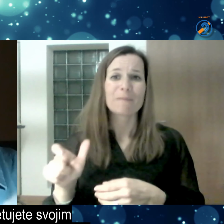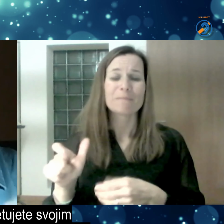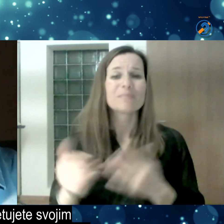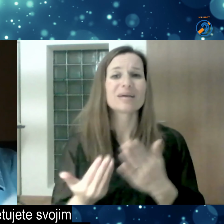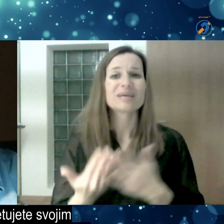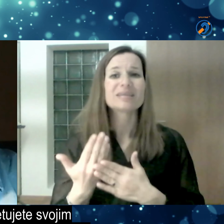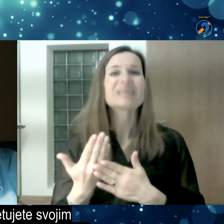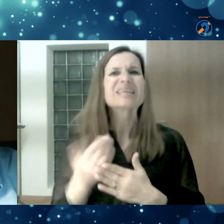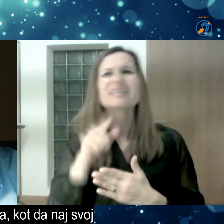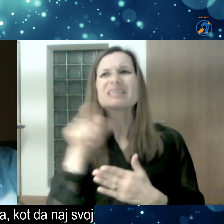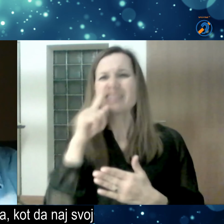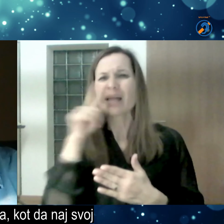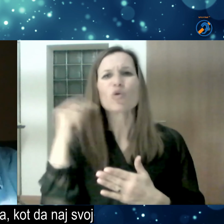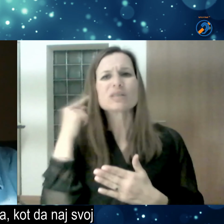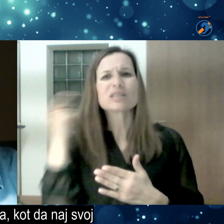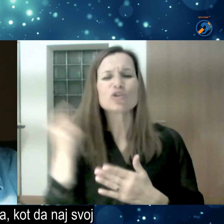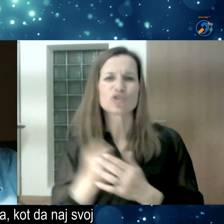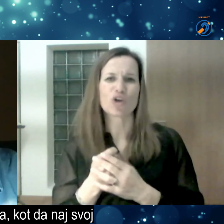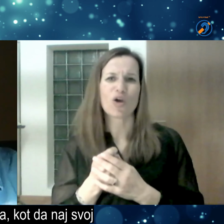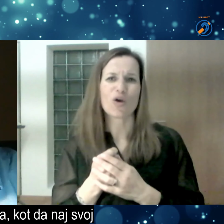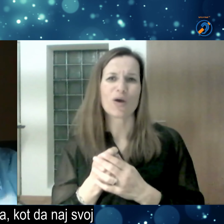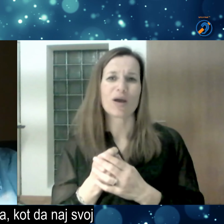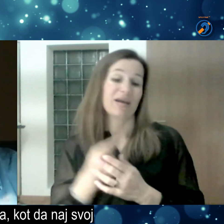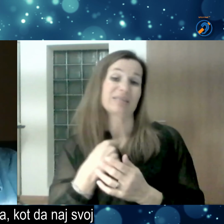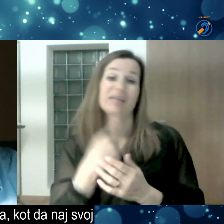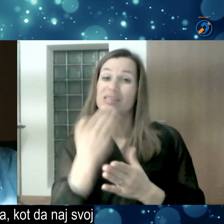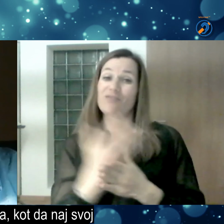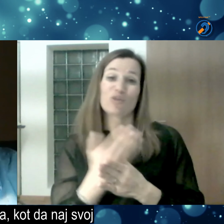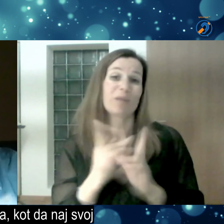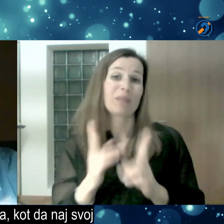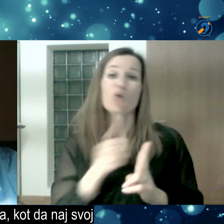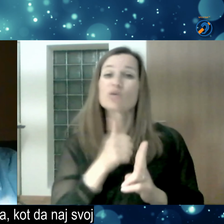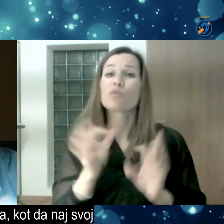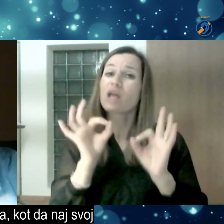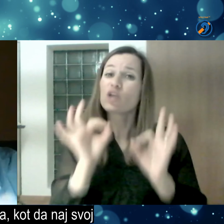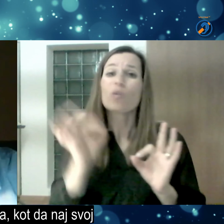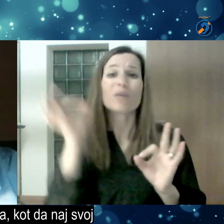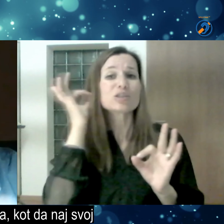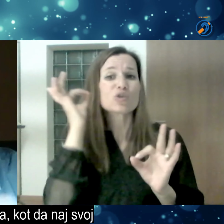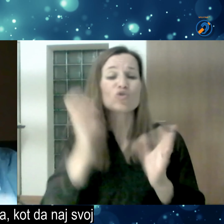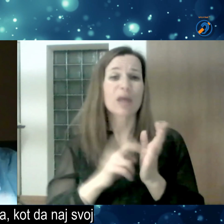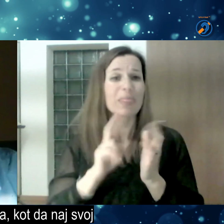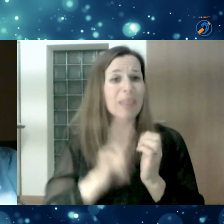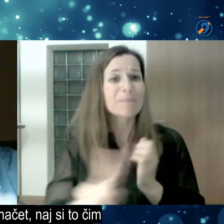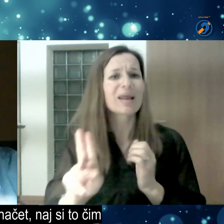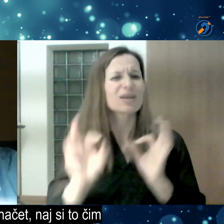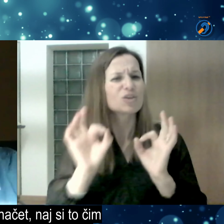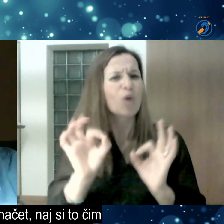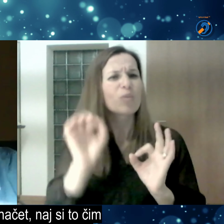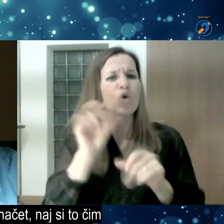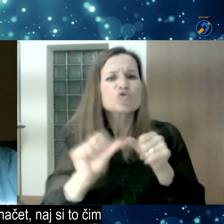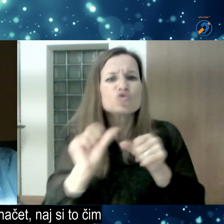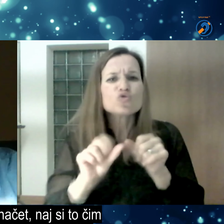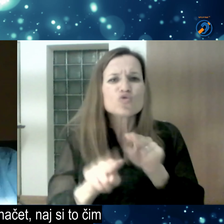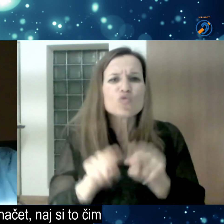ki slabo slišijo? Kar ne bi se dal drugega, kot da naj dober sluh naprej skrbno čuvajo. Če pa